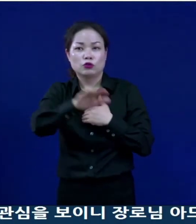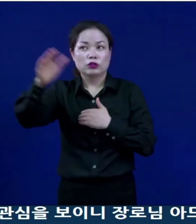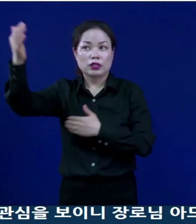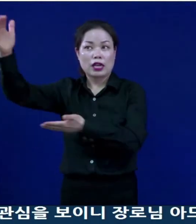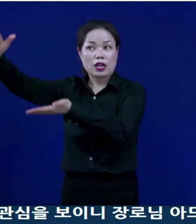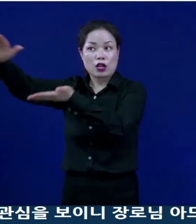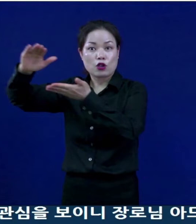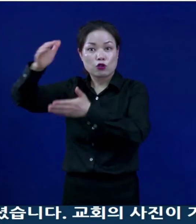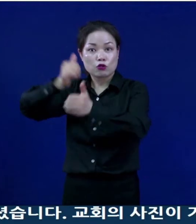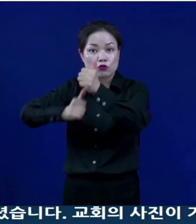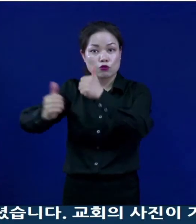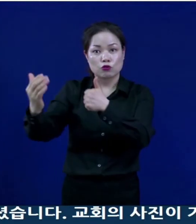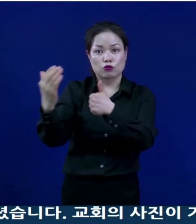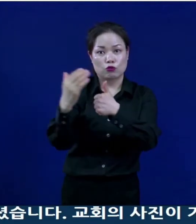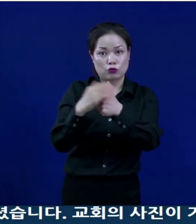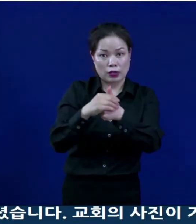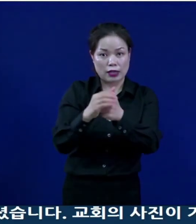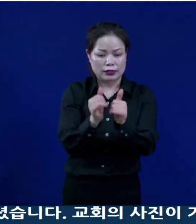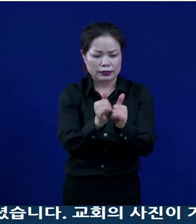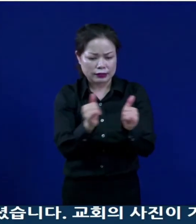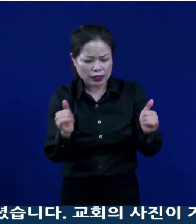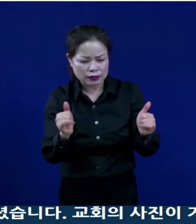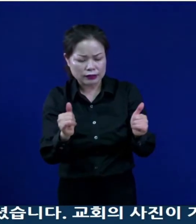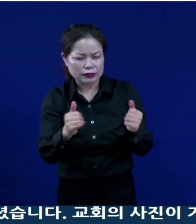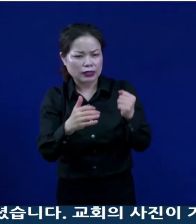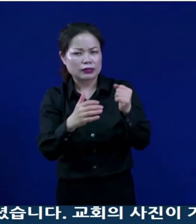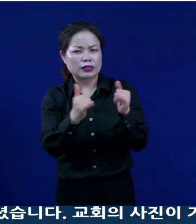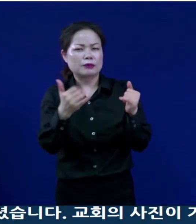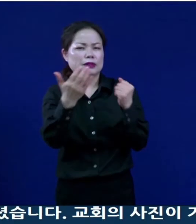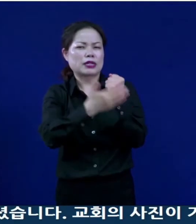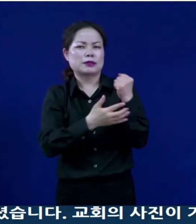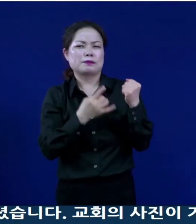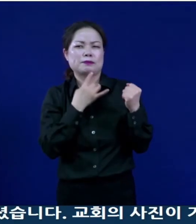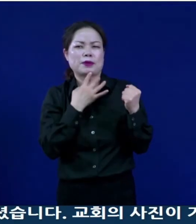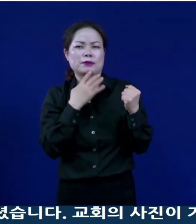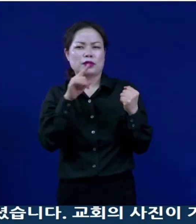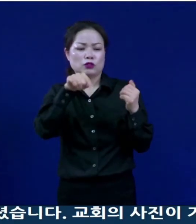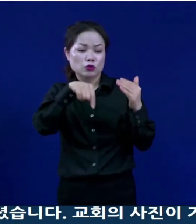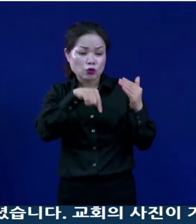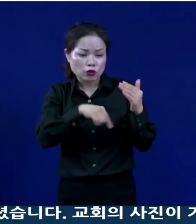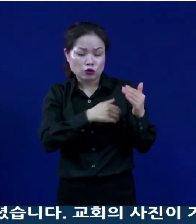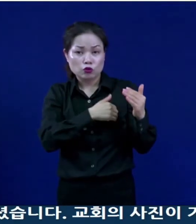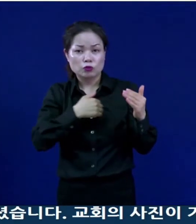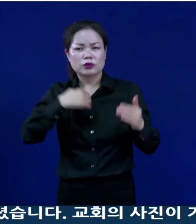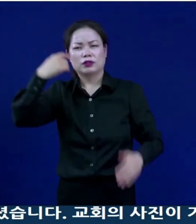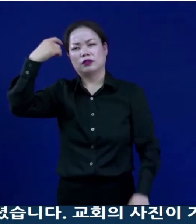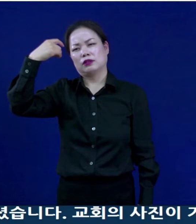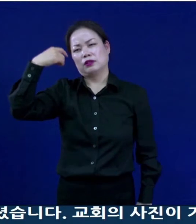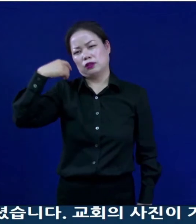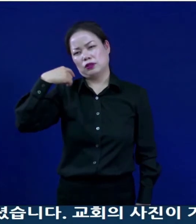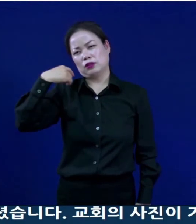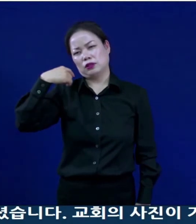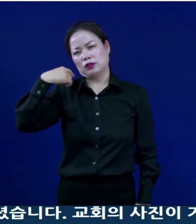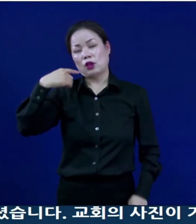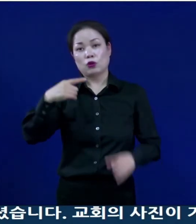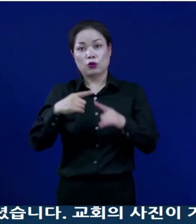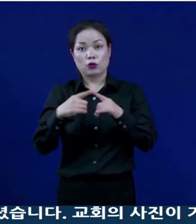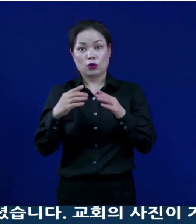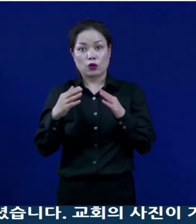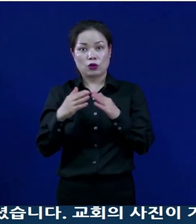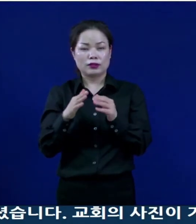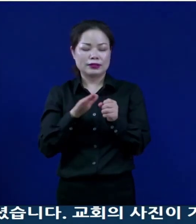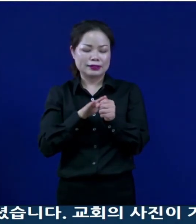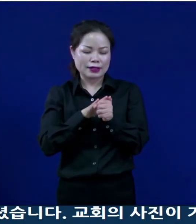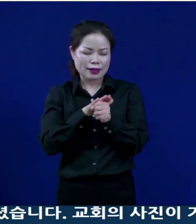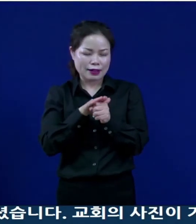것입니다. 어떤 유산입니까? 사람들은 사진만 보겠지만 그 속에는 우리가 충분히 느낄 수 있는 교회를